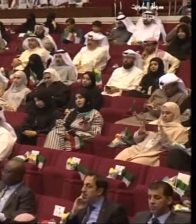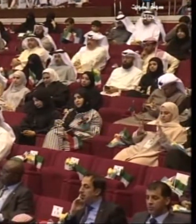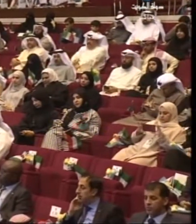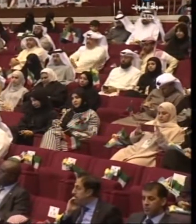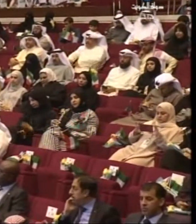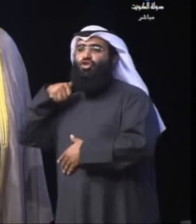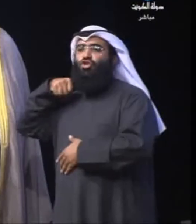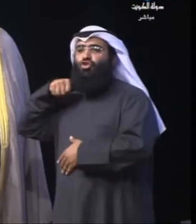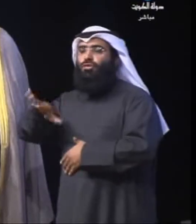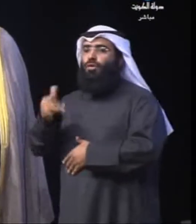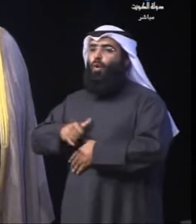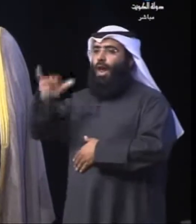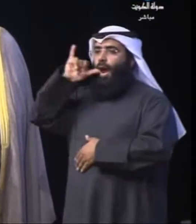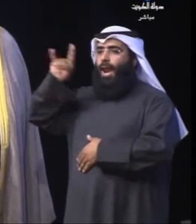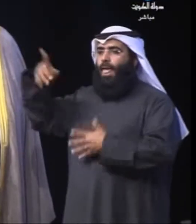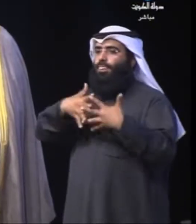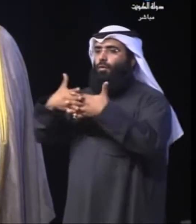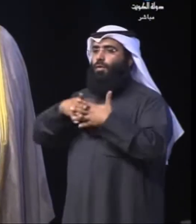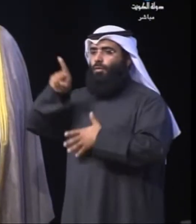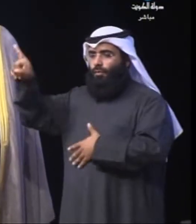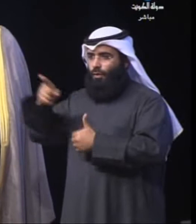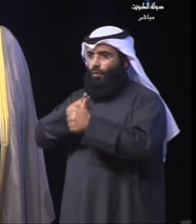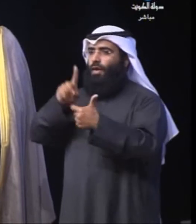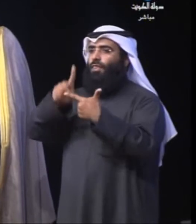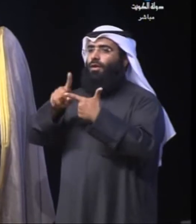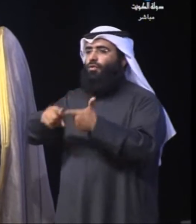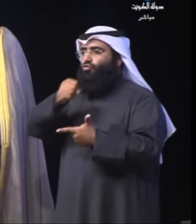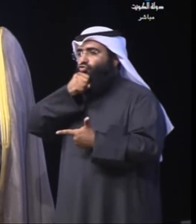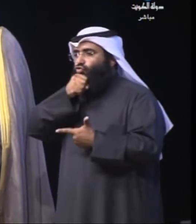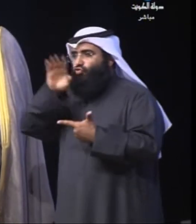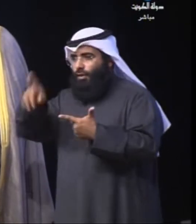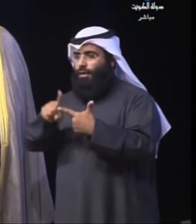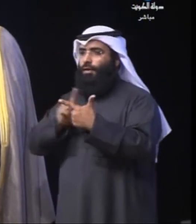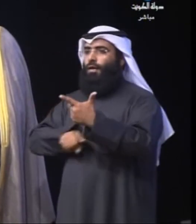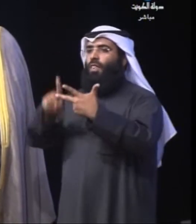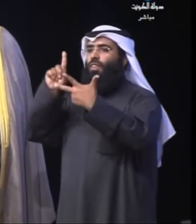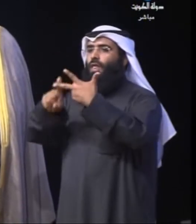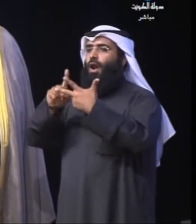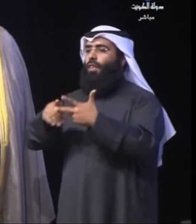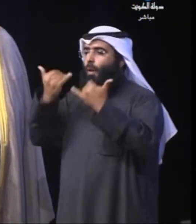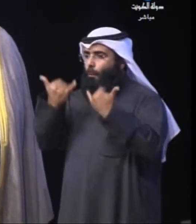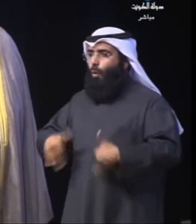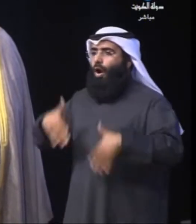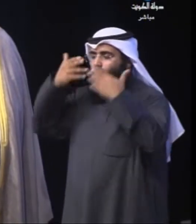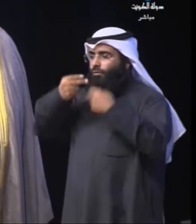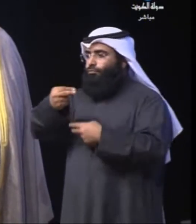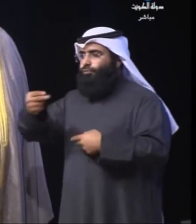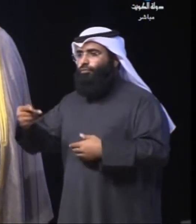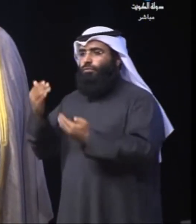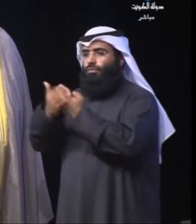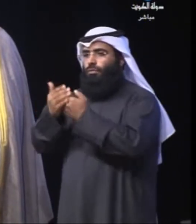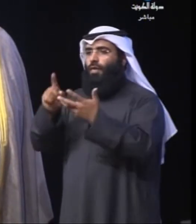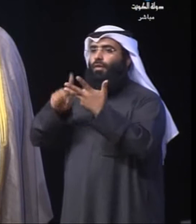وإيرلندا وتخصيص لجنة لكبار السن، إضافة إلى الاهتمام بذوي الاحتياجات الخاصة ونزلاء دور